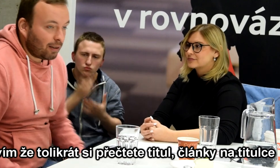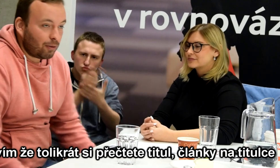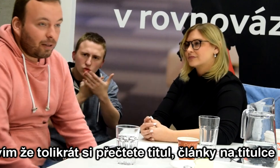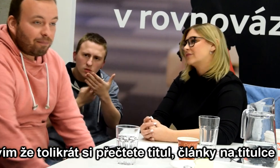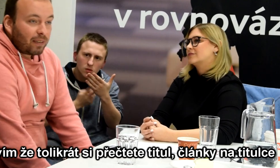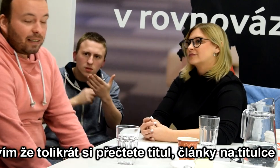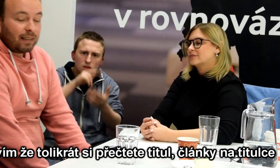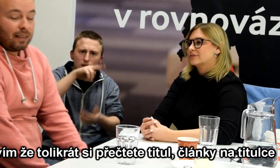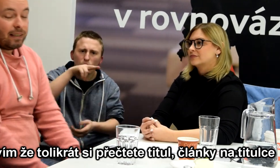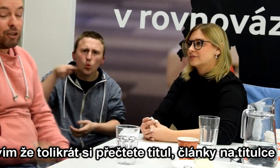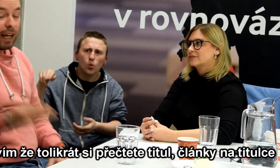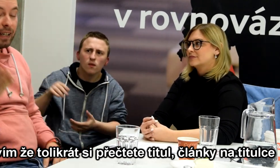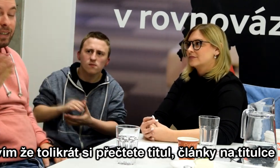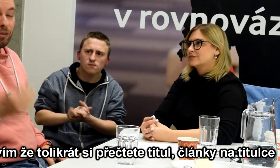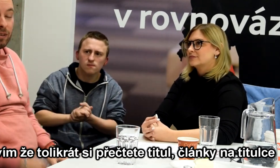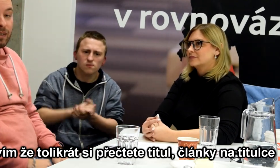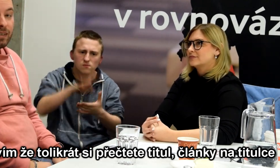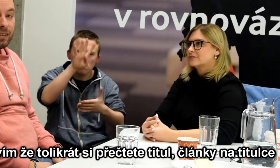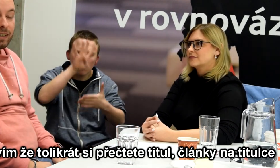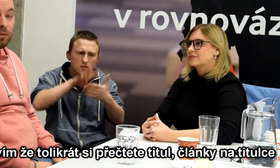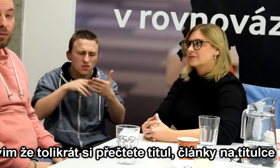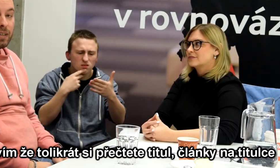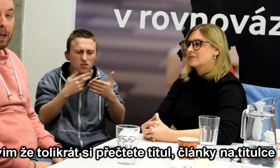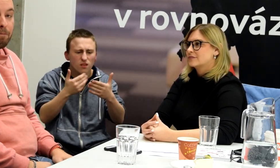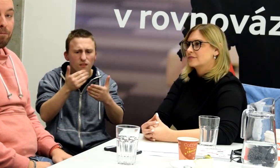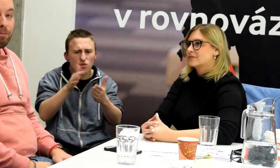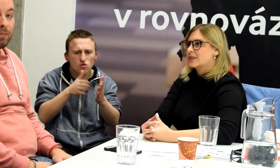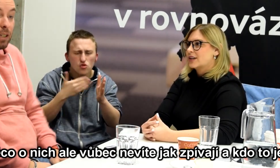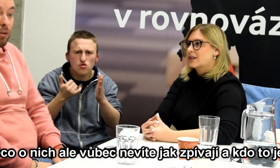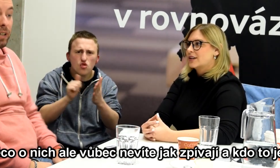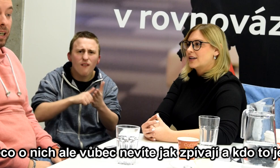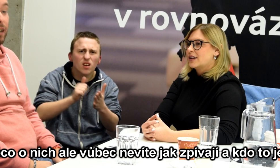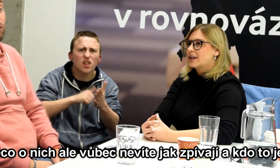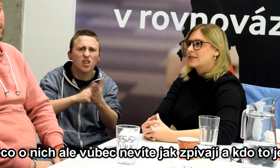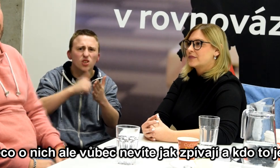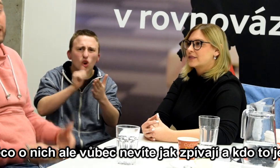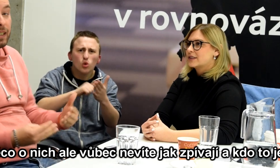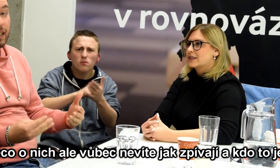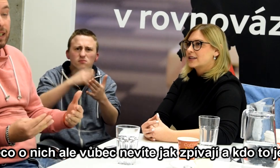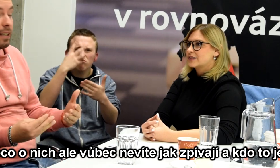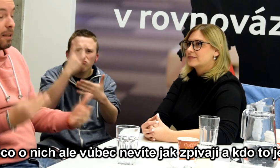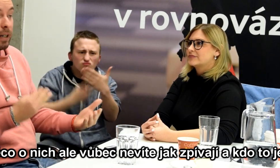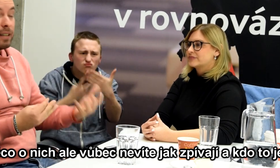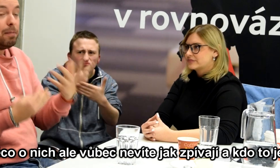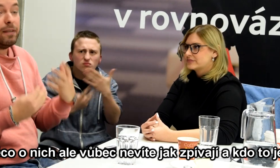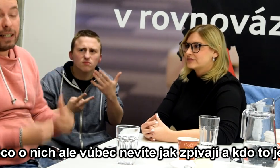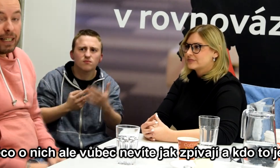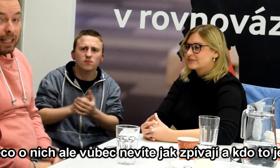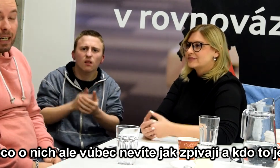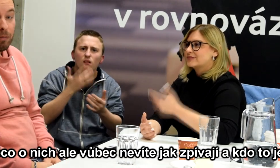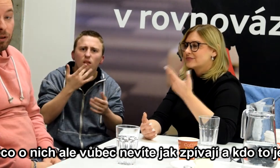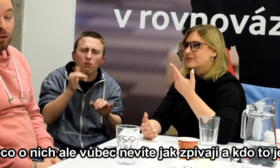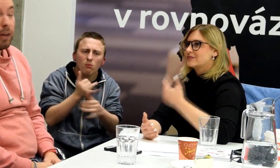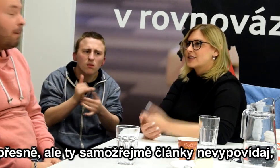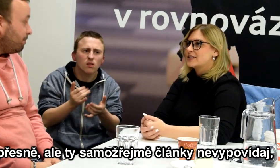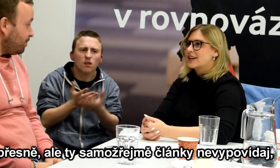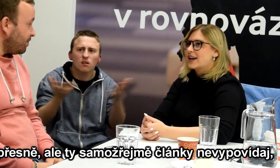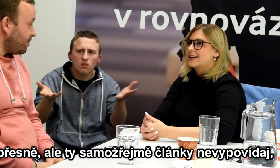titul články na titulce, něco o nich, ale vůbec nevíte, třeba jak zpívají, anebo kdo to je. Přesně, ale